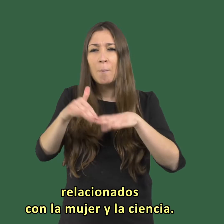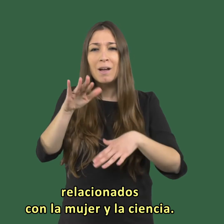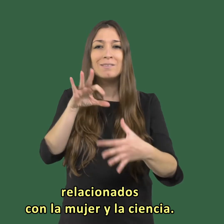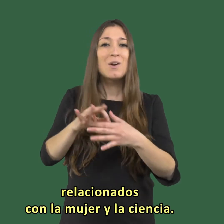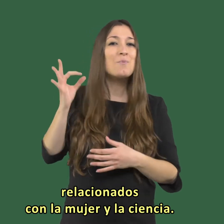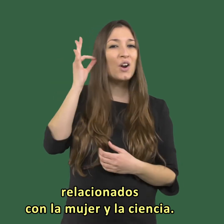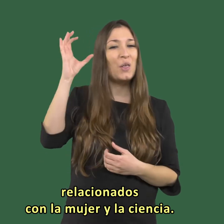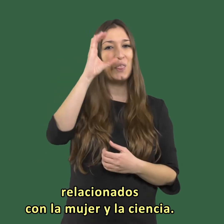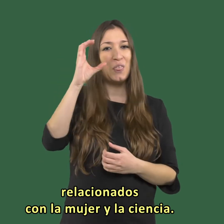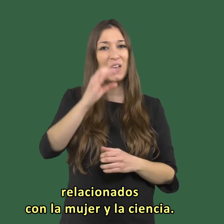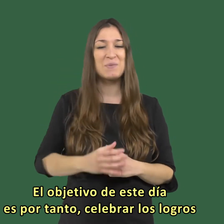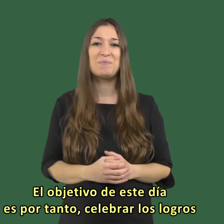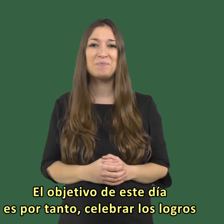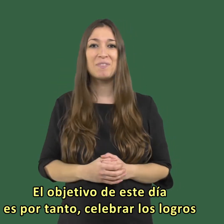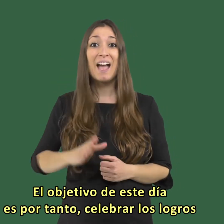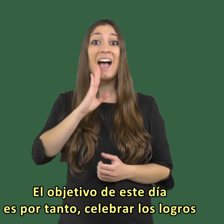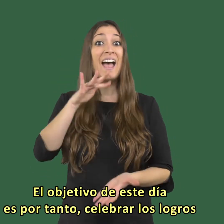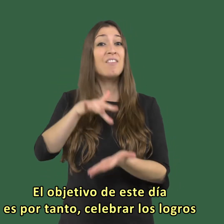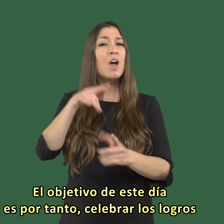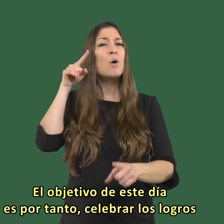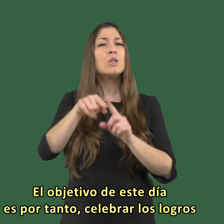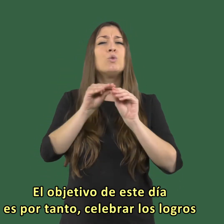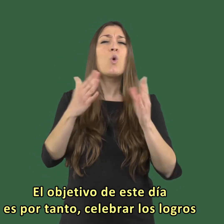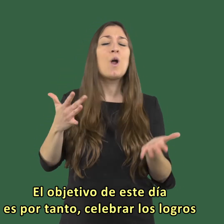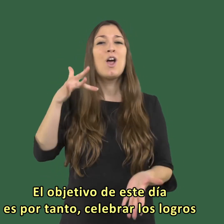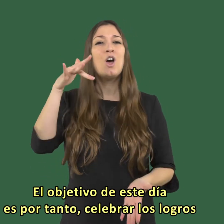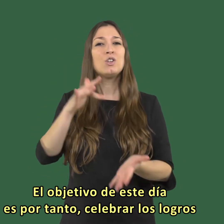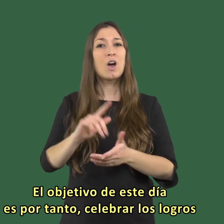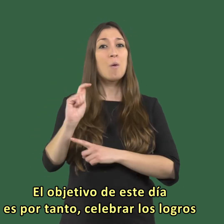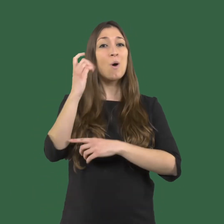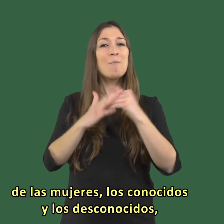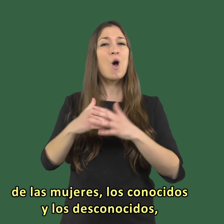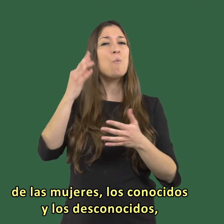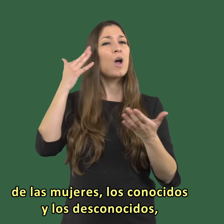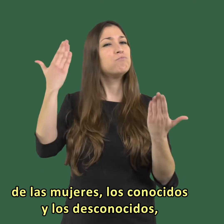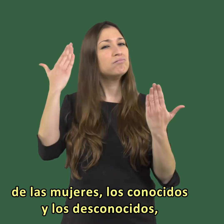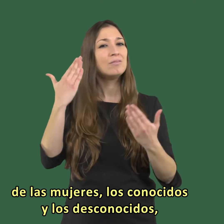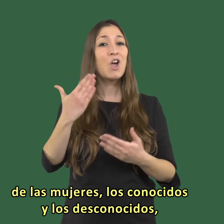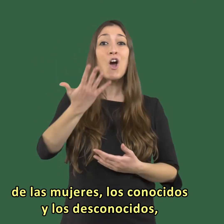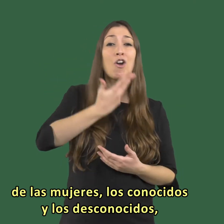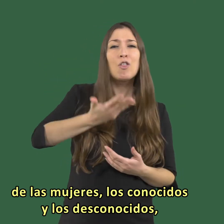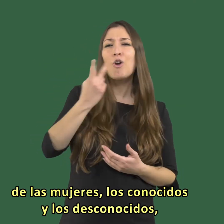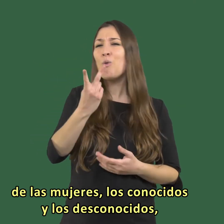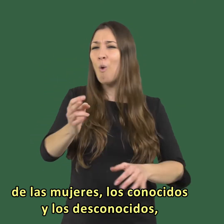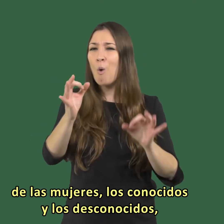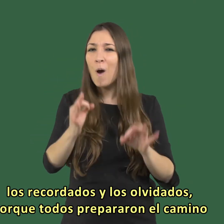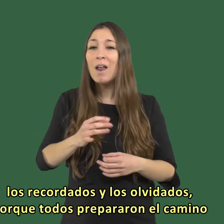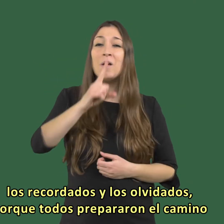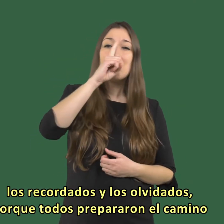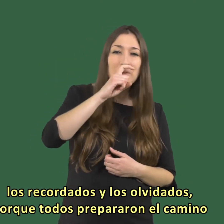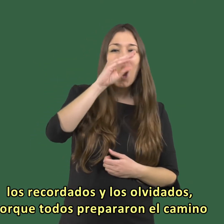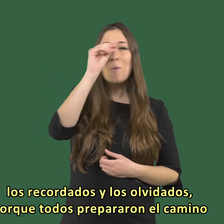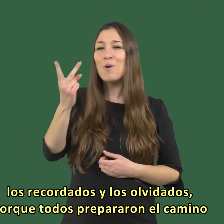con la mujer y la ciencia. El objetivo de este día es, por tanto, celebrar los logros de las mujeres, los conocidos y los desconocidos,